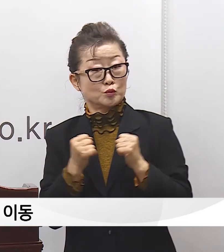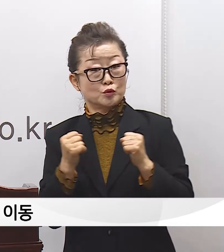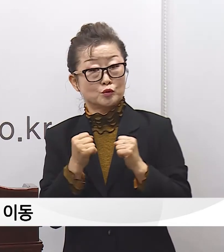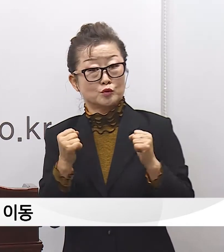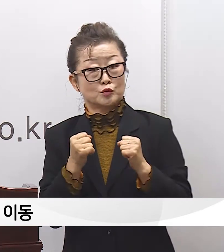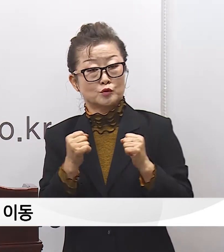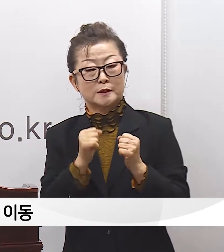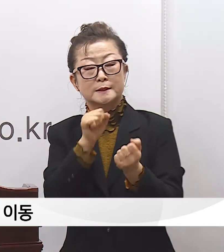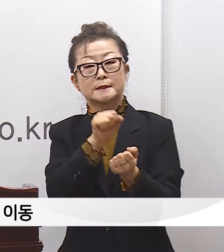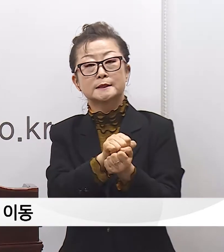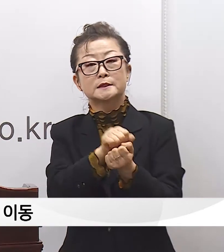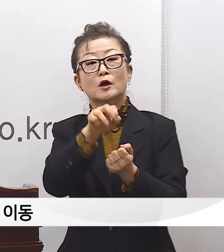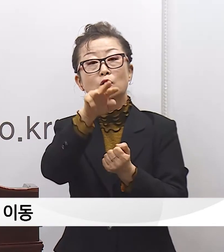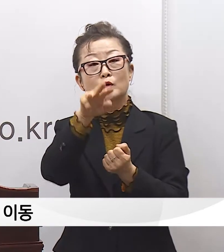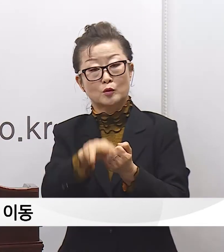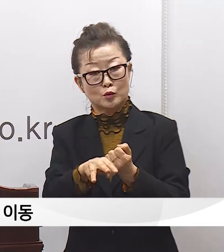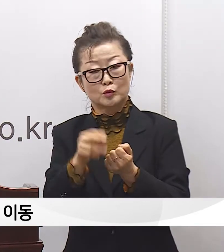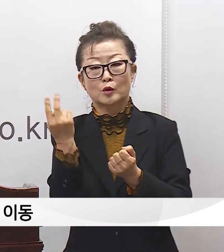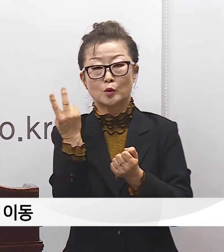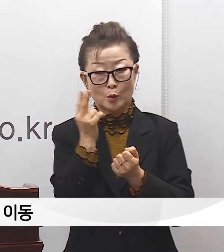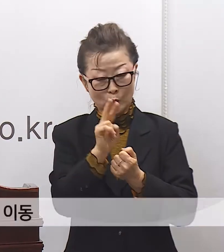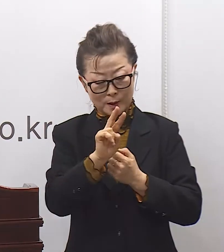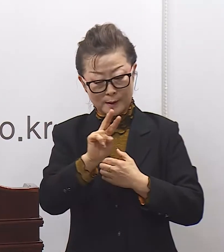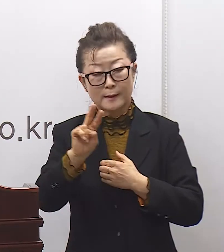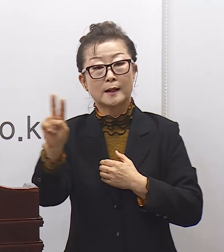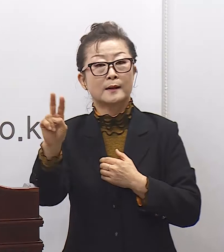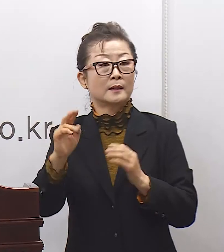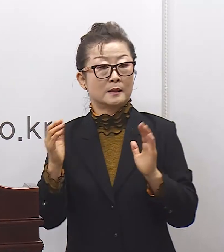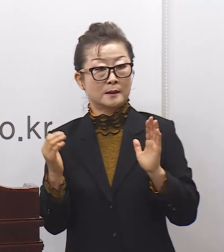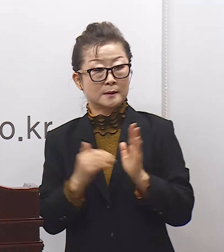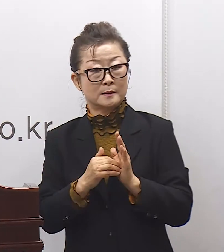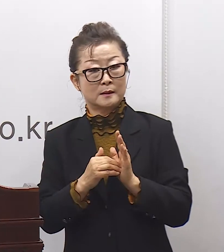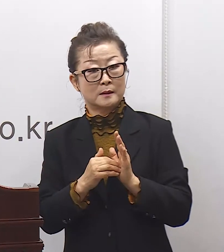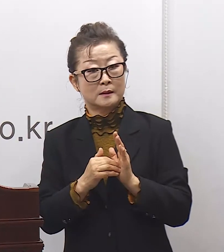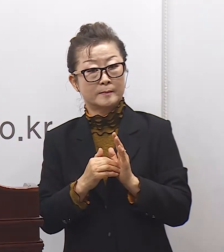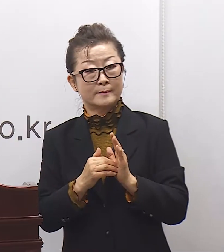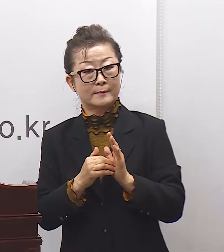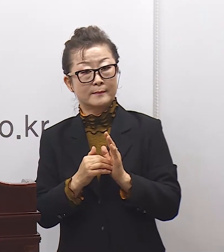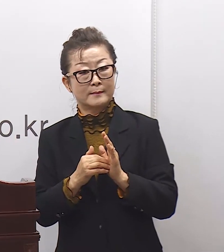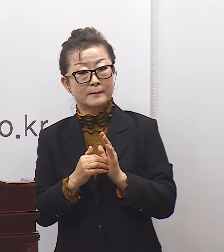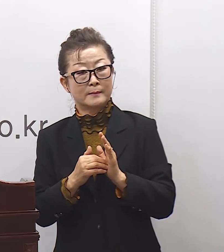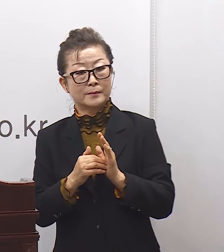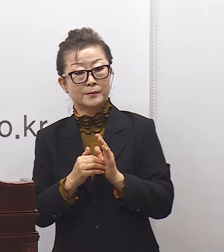충북 진천군으로 돌아간 상황입니다.